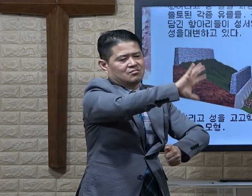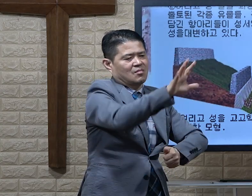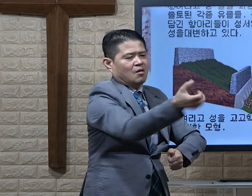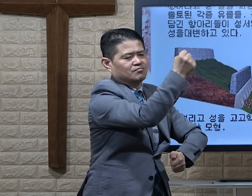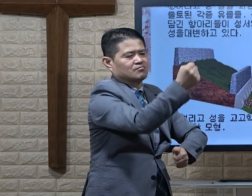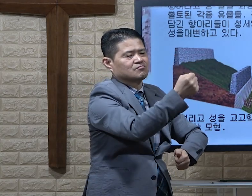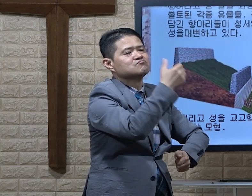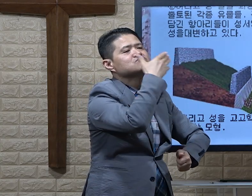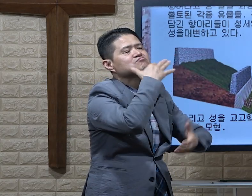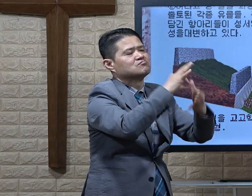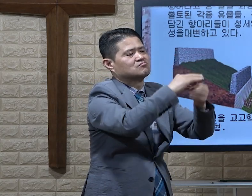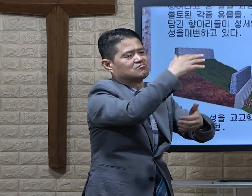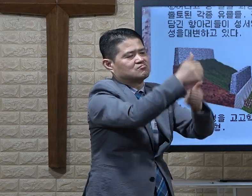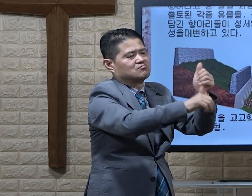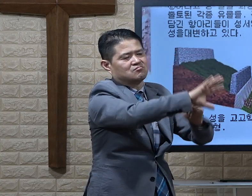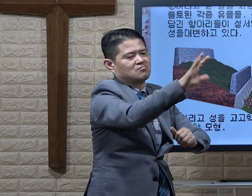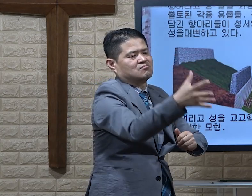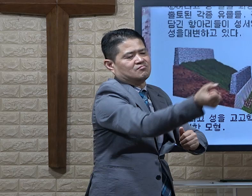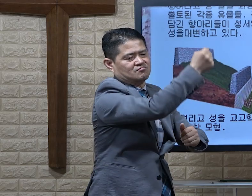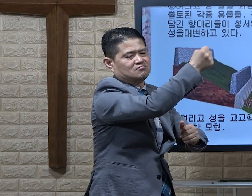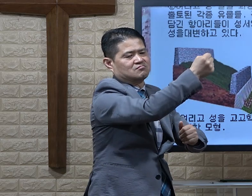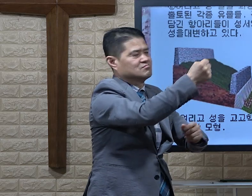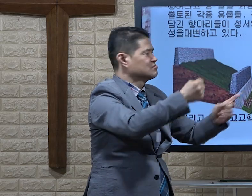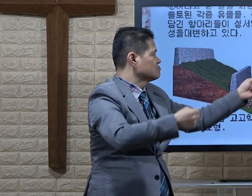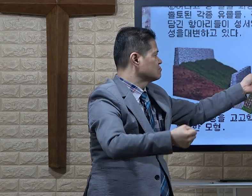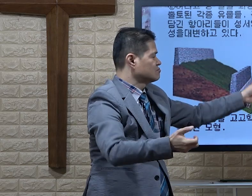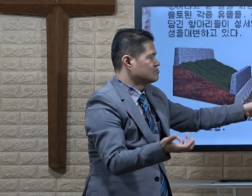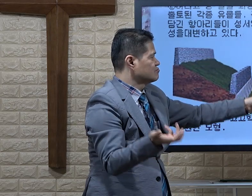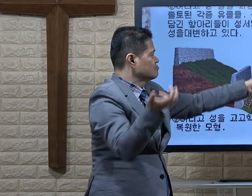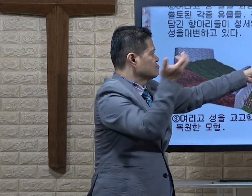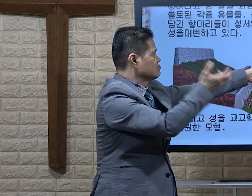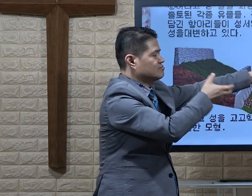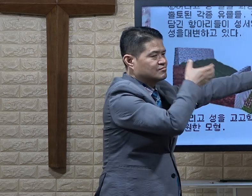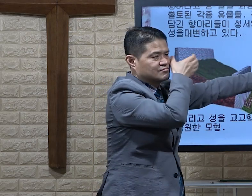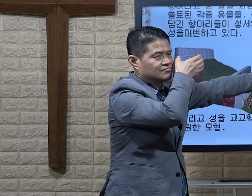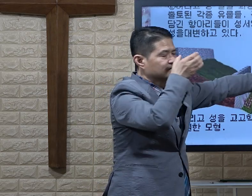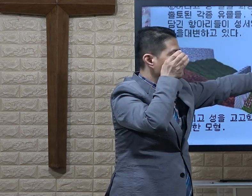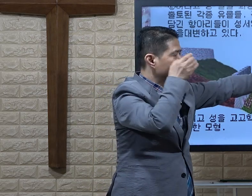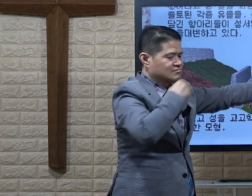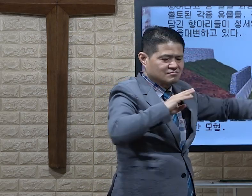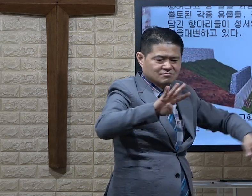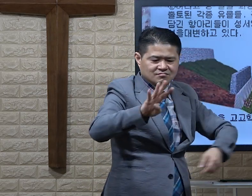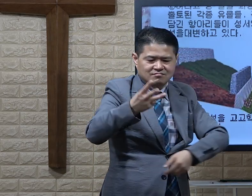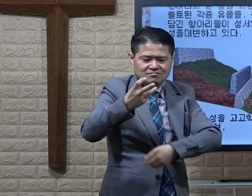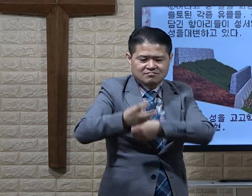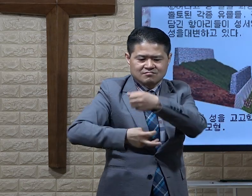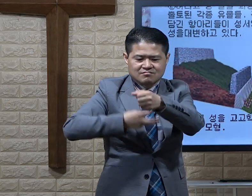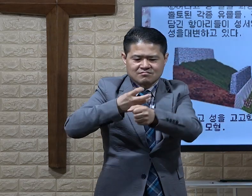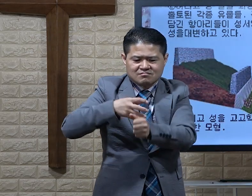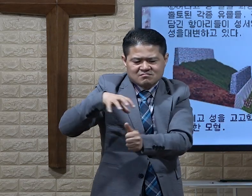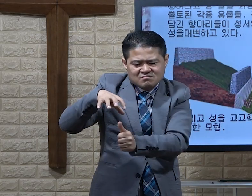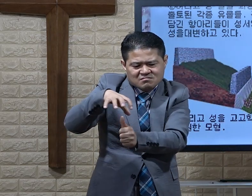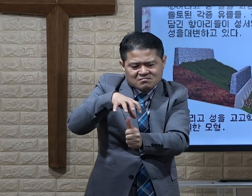너희 자손들에게 주겠다. 너희 자손의 것이다. 라고 해서 430년 동안의